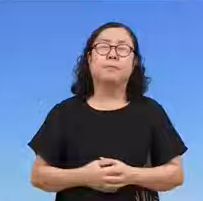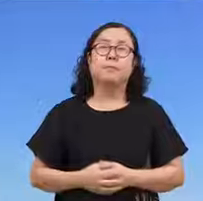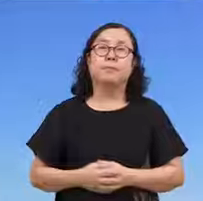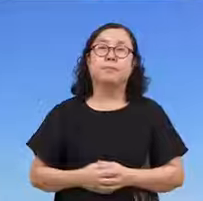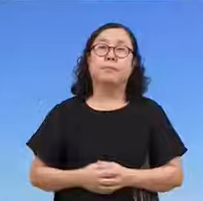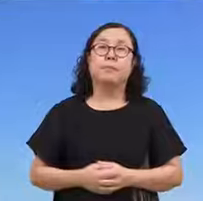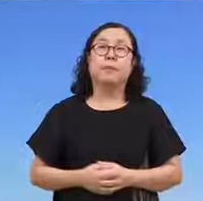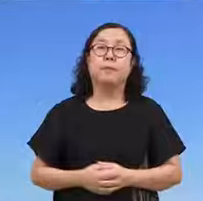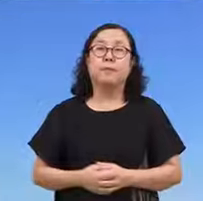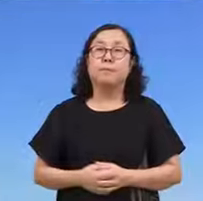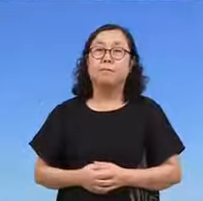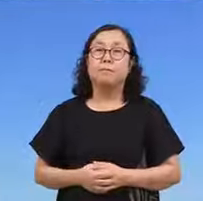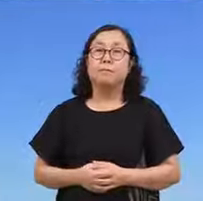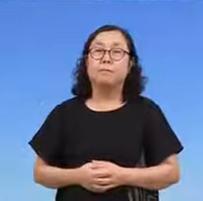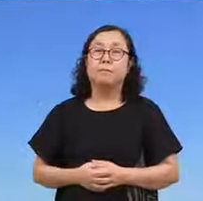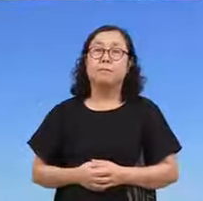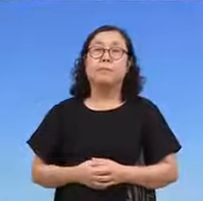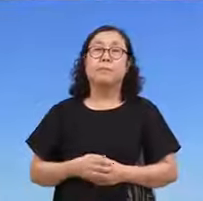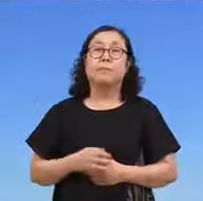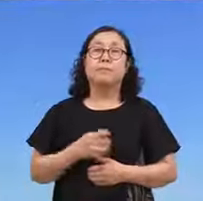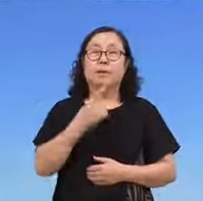원합니다.